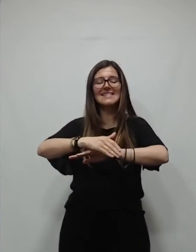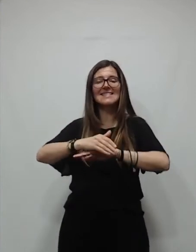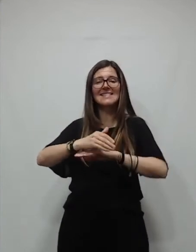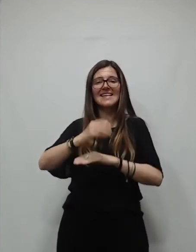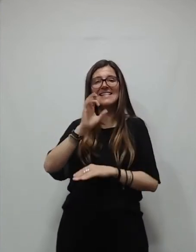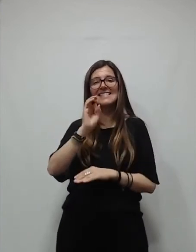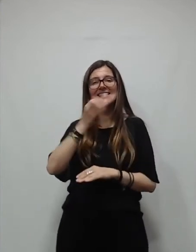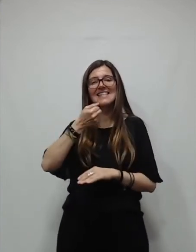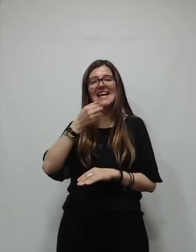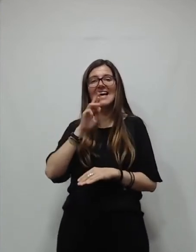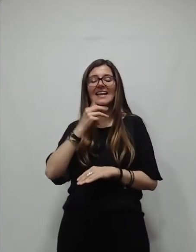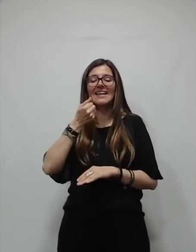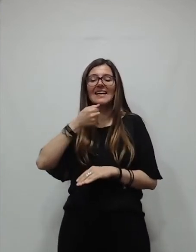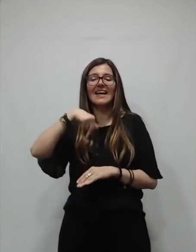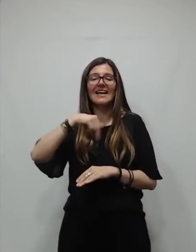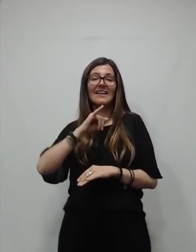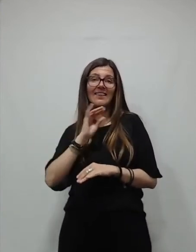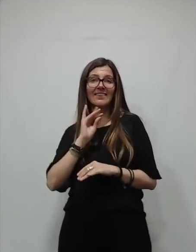moneda.